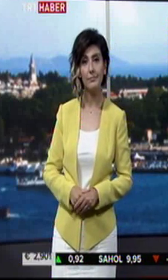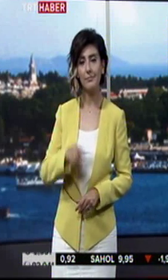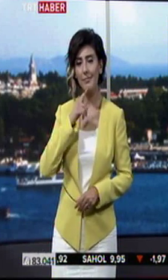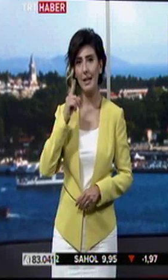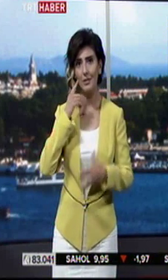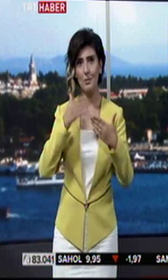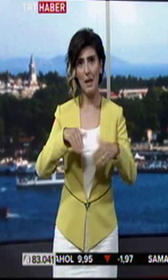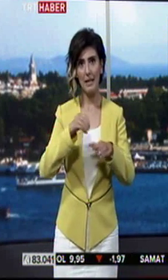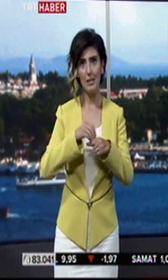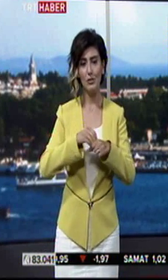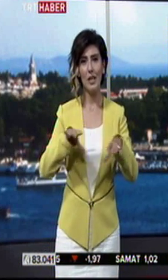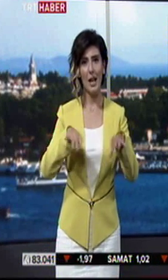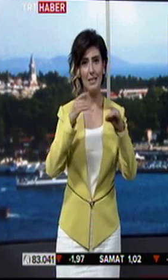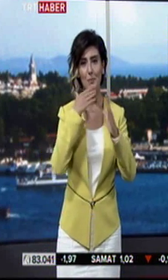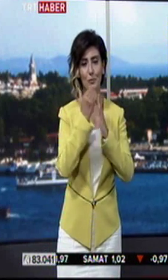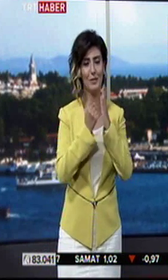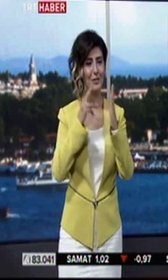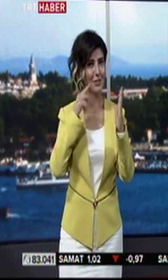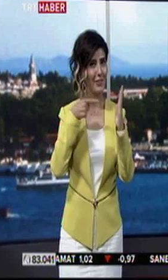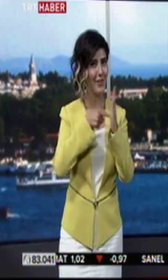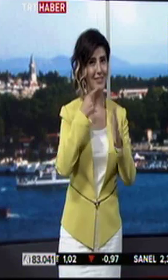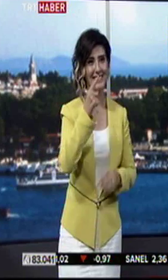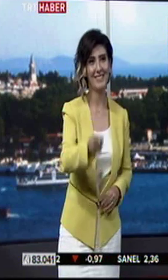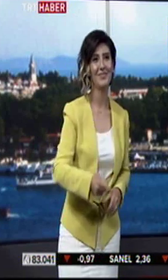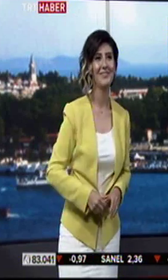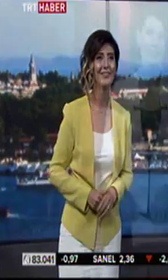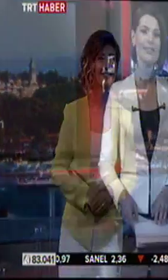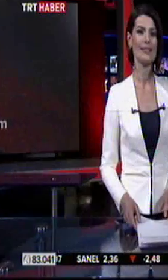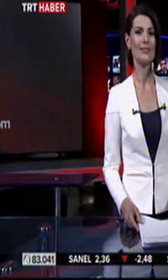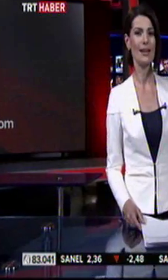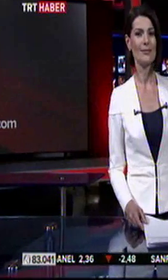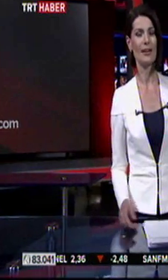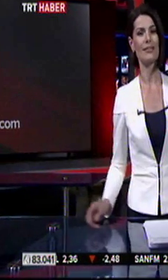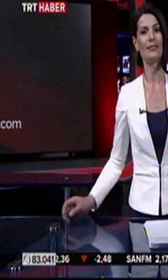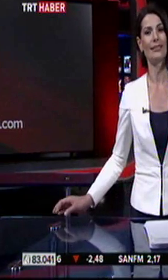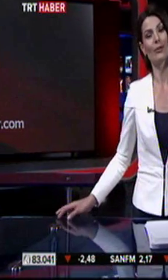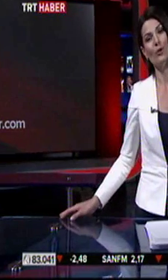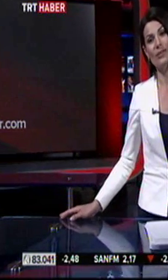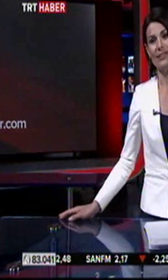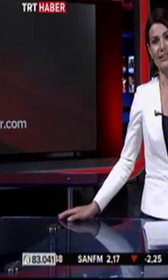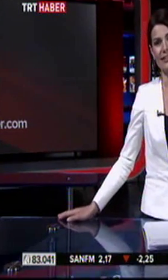İşitme engelliler için hazırladığımız haberlerimizi noktalıyoruz. Ve sevgili seyirciler, birazdan ekonomi